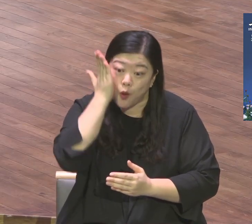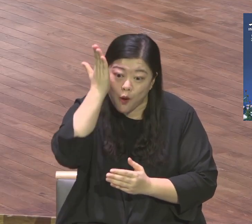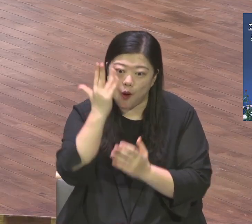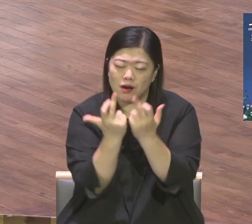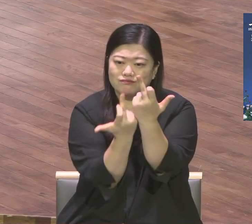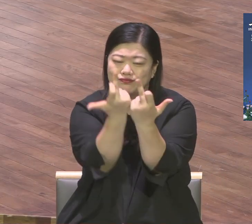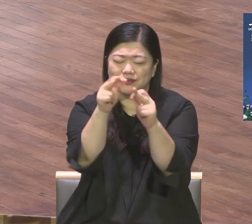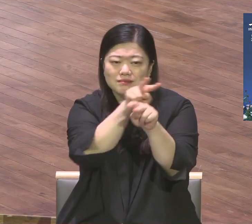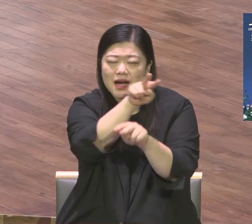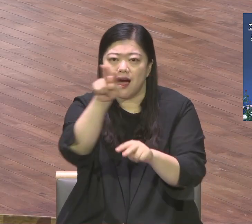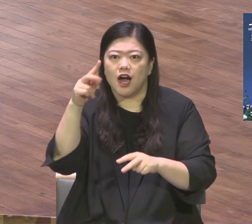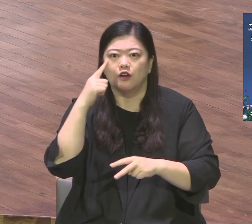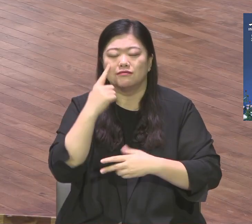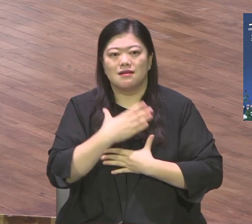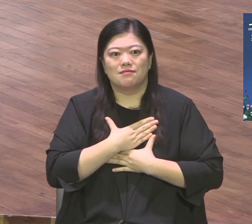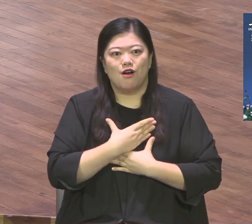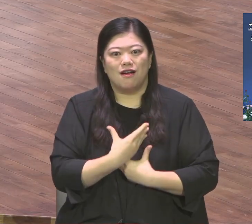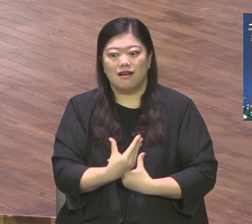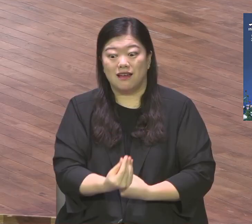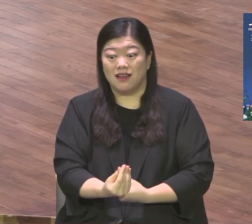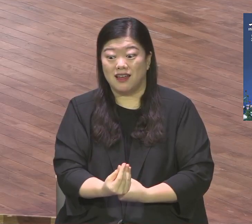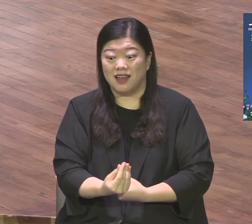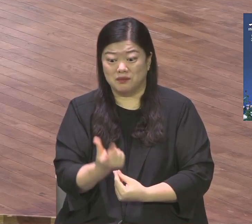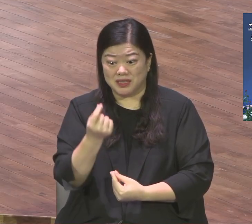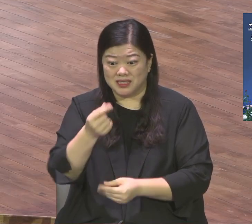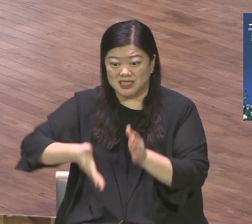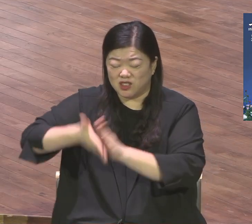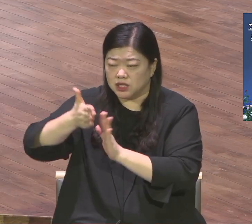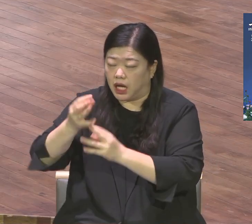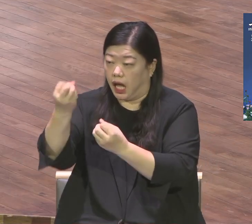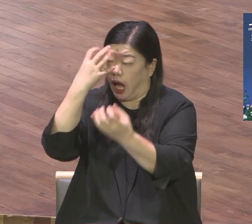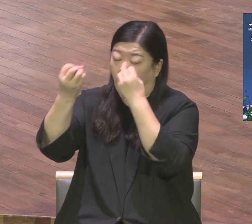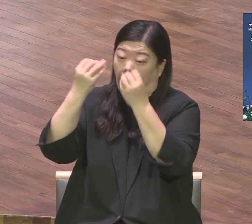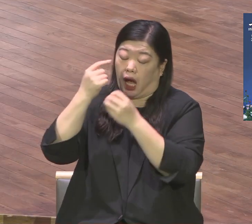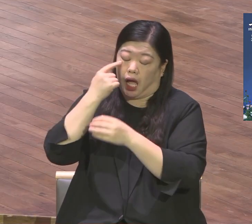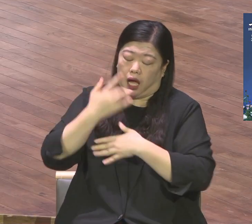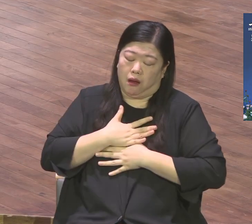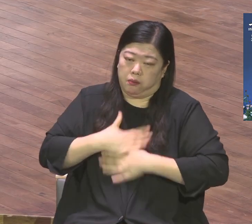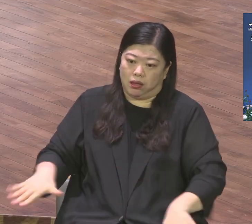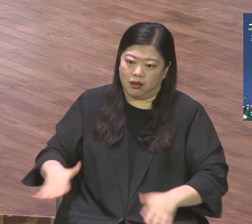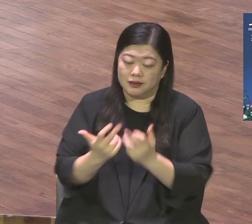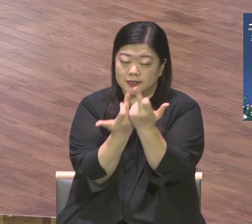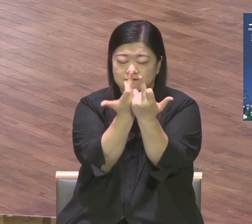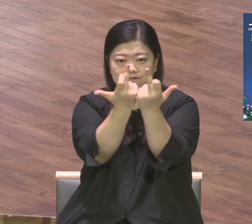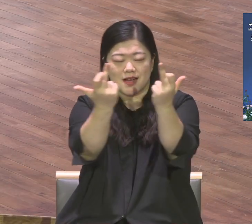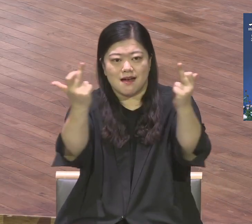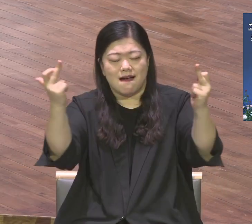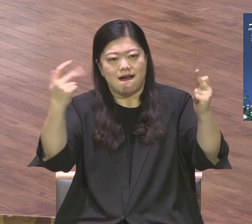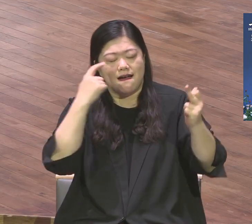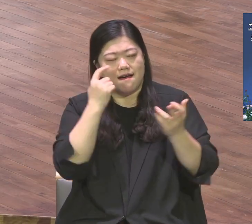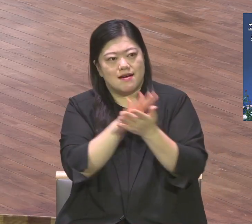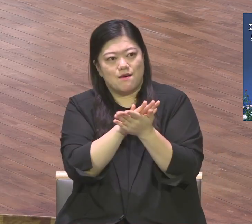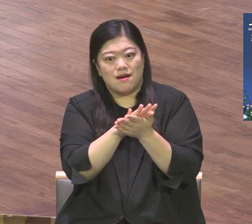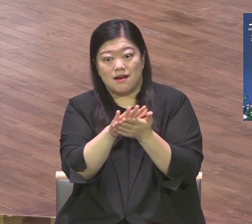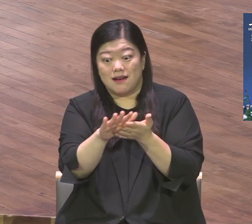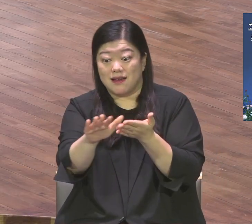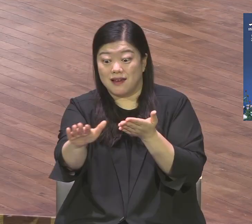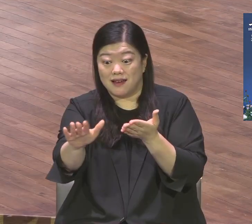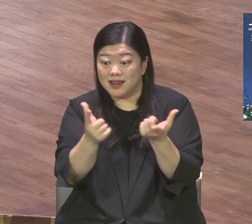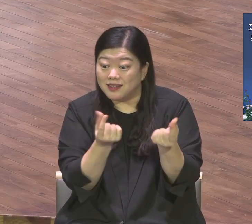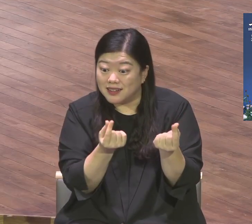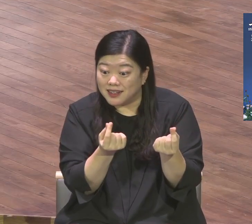효과도 체험하지요. 이것이 몸에 상당히 좋습니다. 그런데 더 좋은 게 있어요. 더 좋은